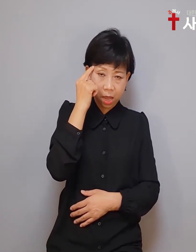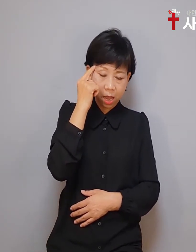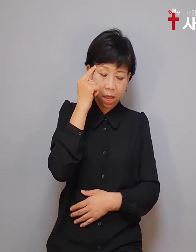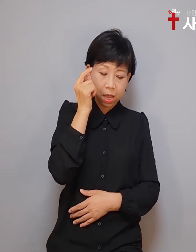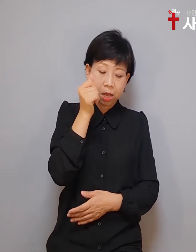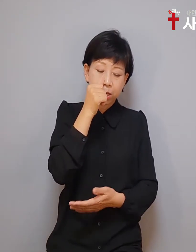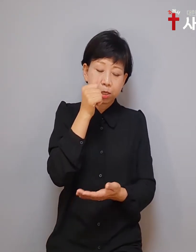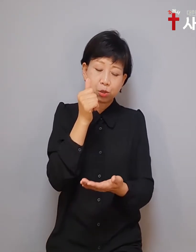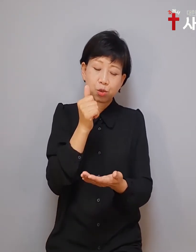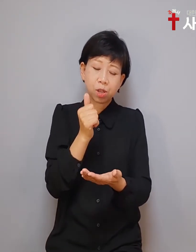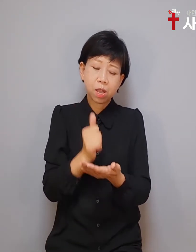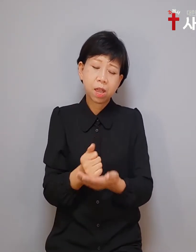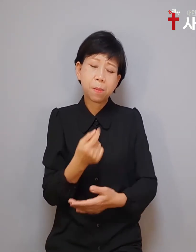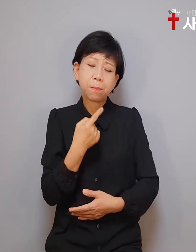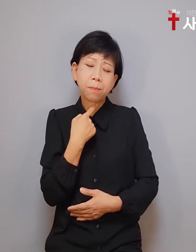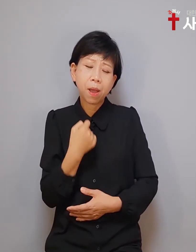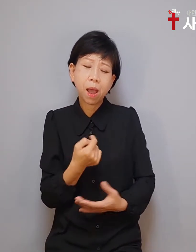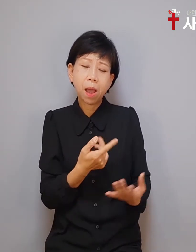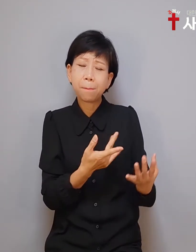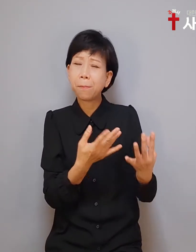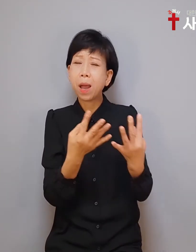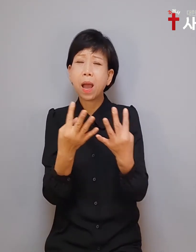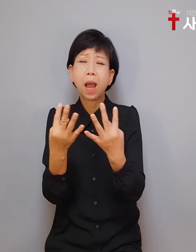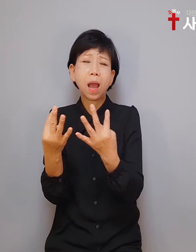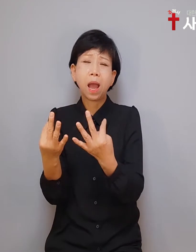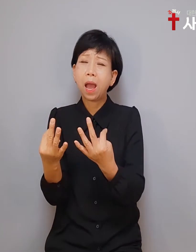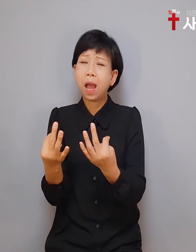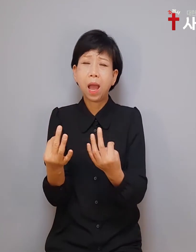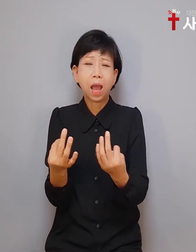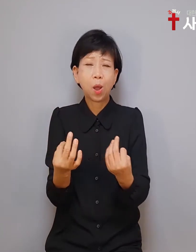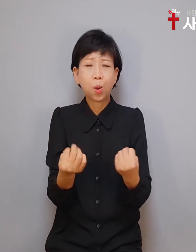생각합니다. 지은 죄만